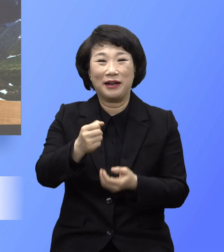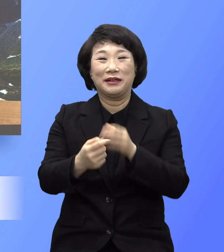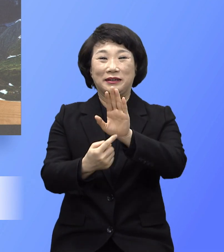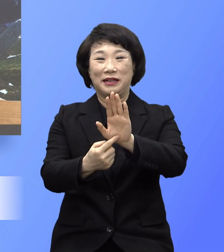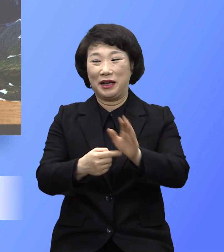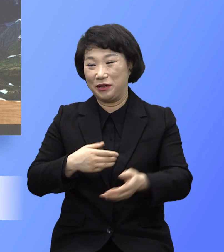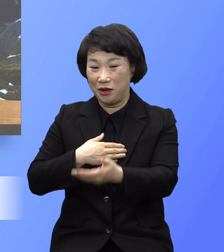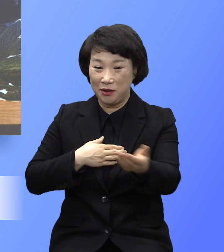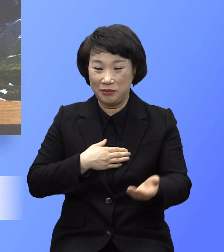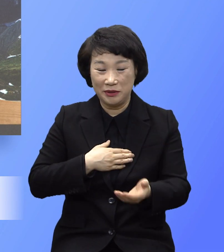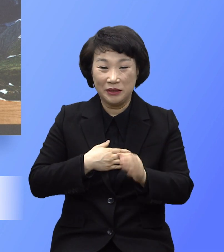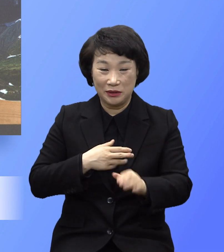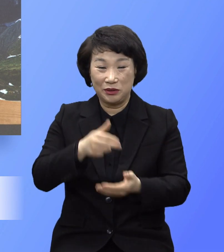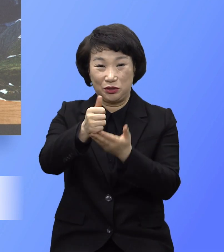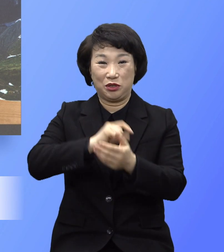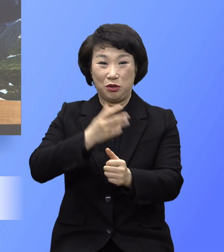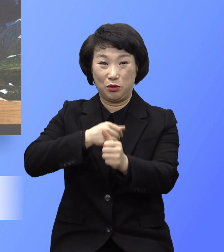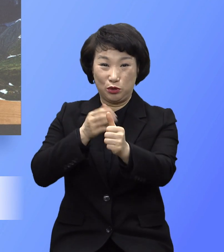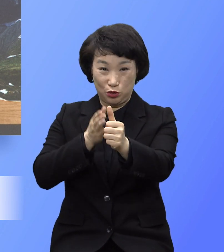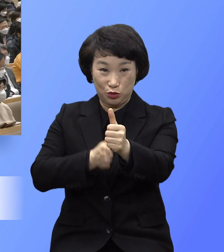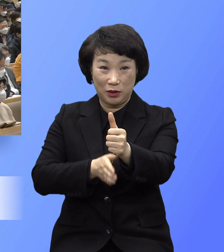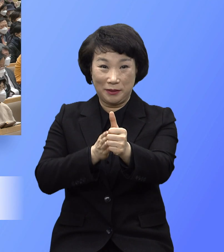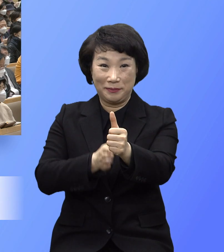나타나는 여러분 되기를 주님의 이름으로